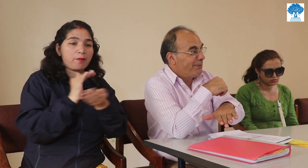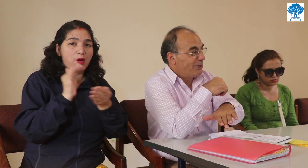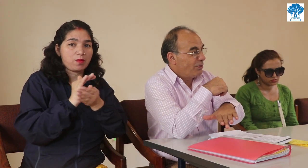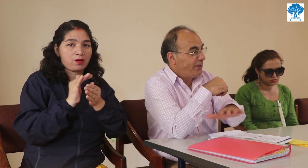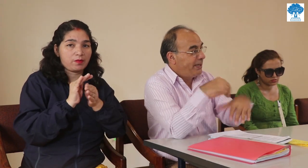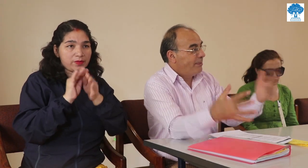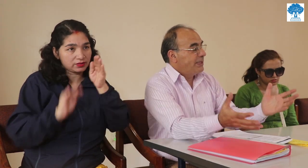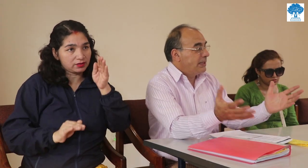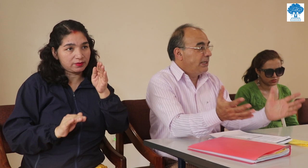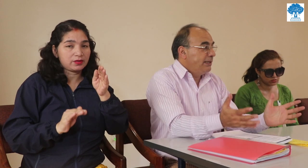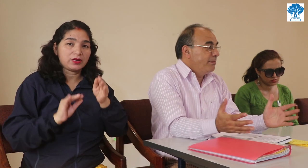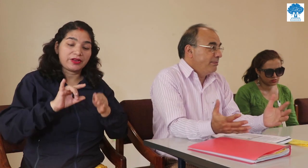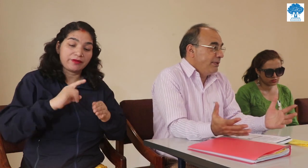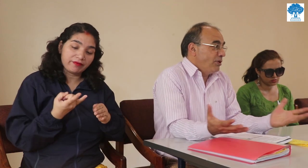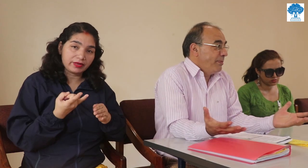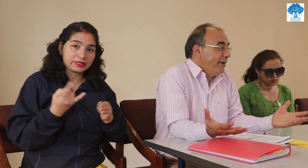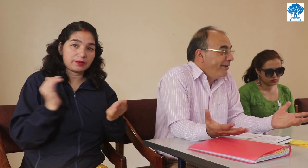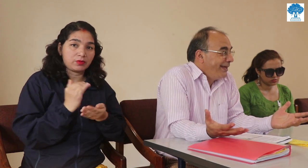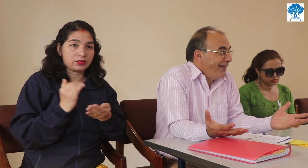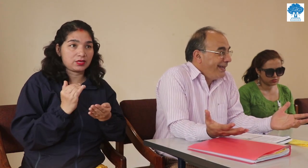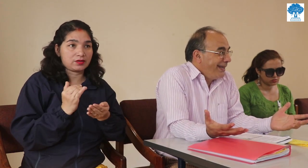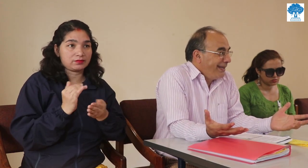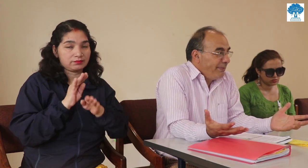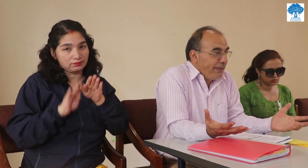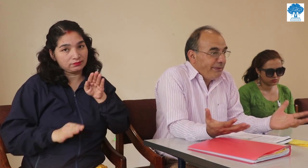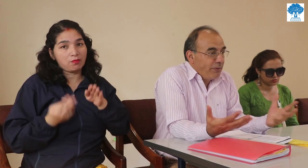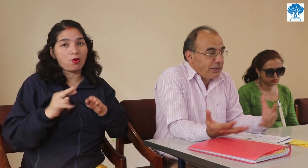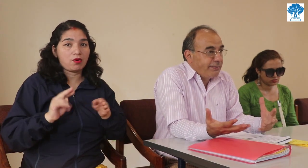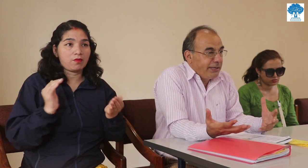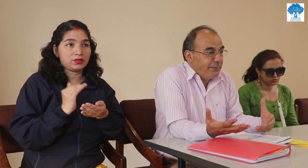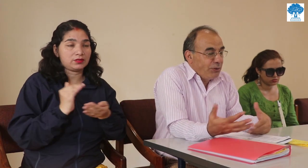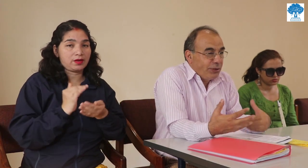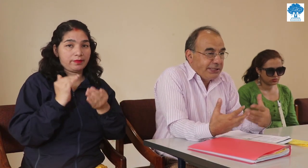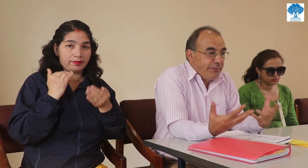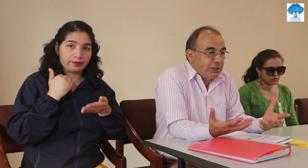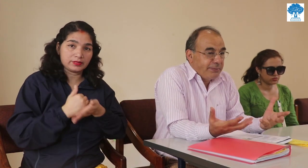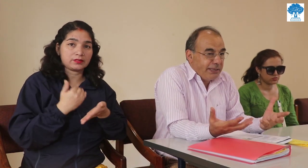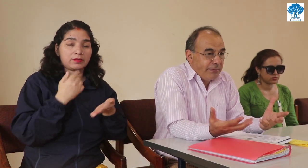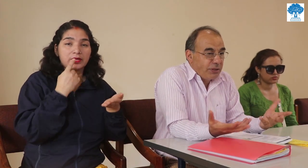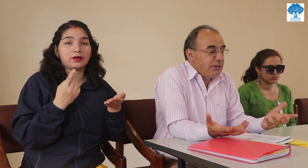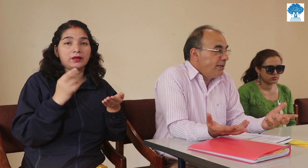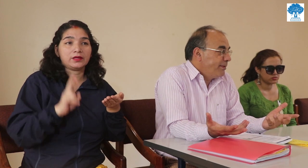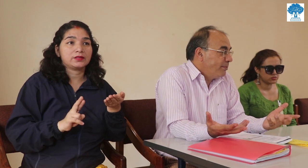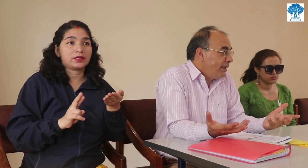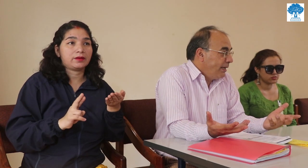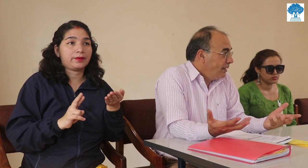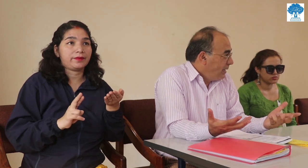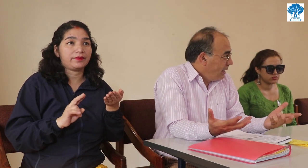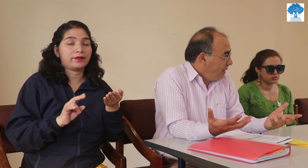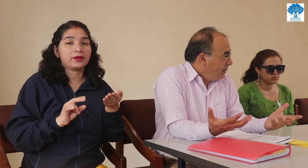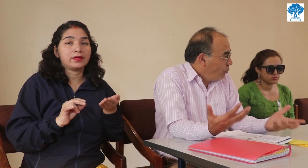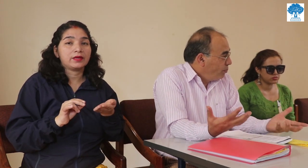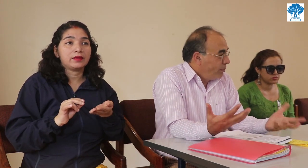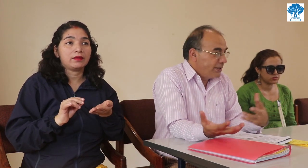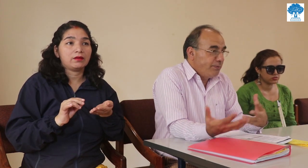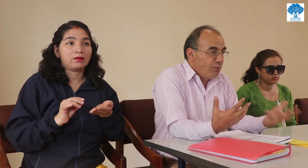सिन्ड्रोम पनि भन्छौँ, अनि फेरि बच्चा चाहिँ एकदम स्टप भयो होइन. बेबी बस्ट भनेर बियुएसटी बस्ट भनेर बस्ट सिन्ड्रोम होइन,